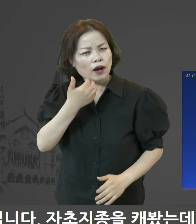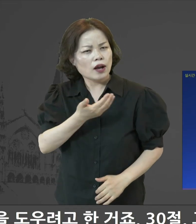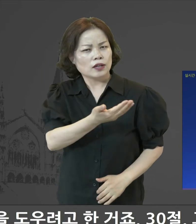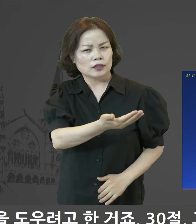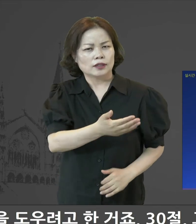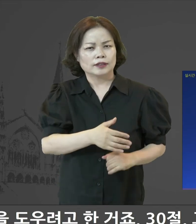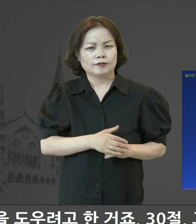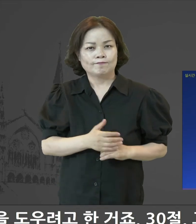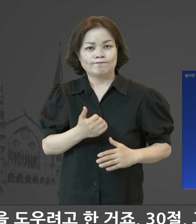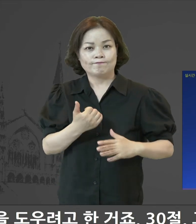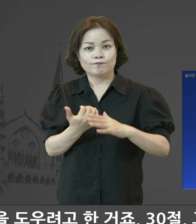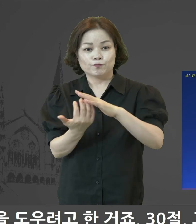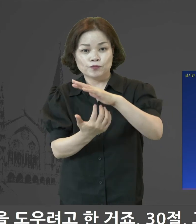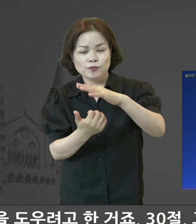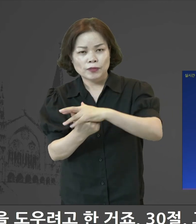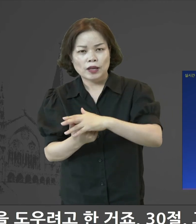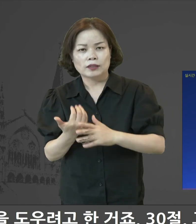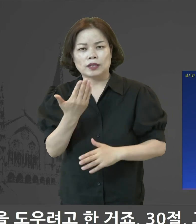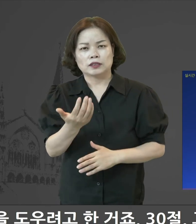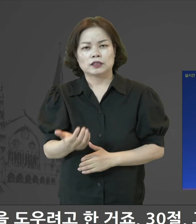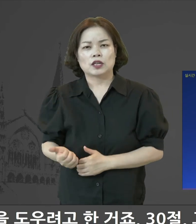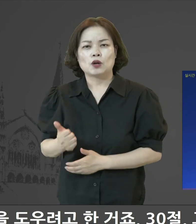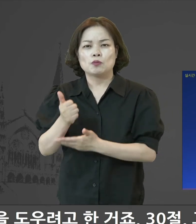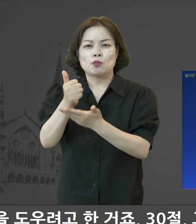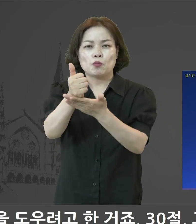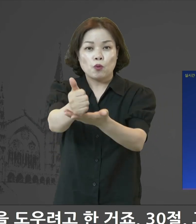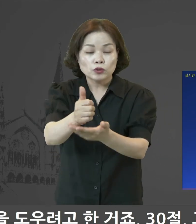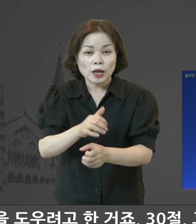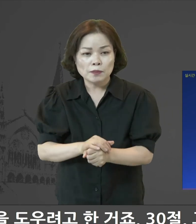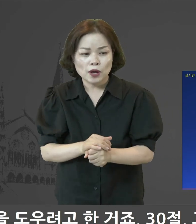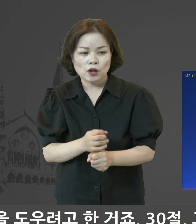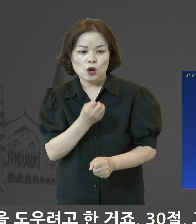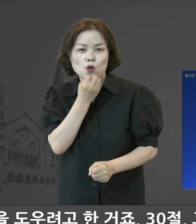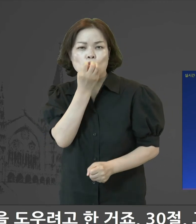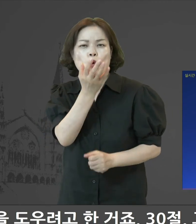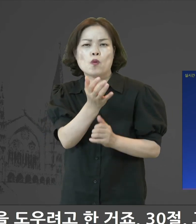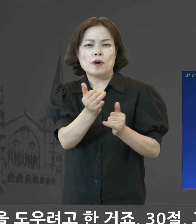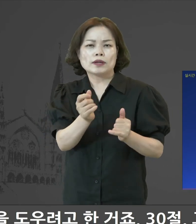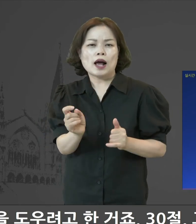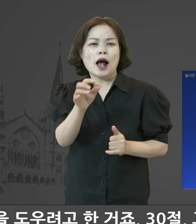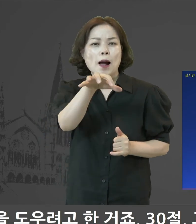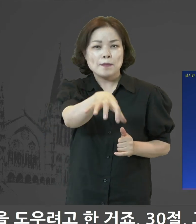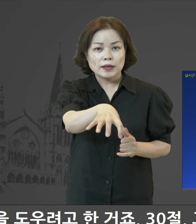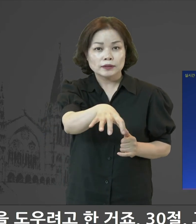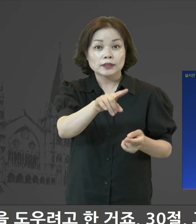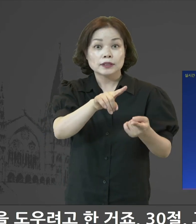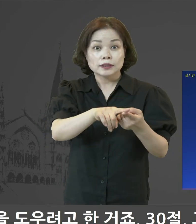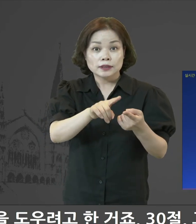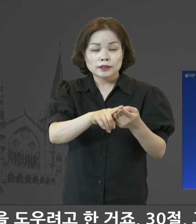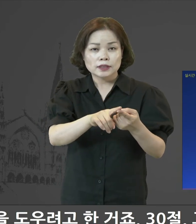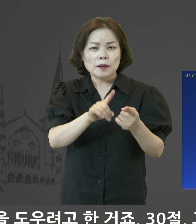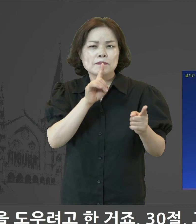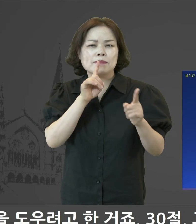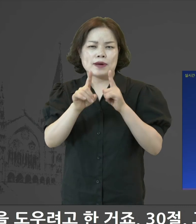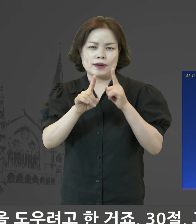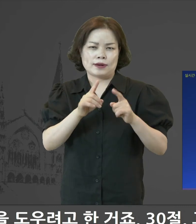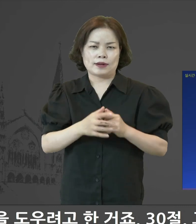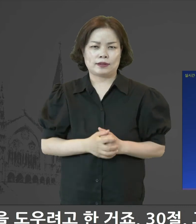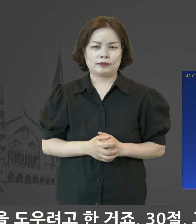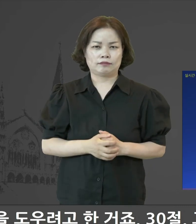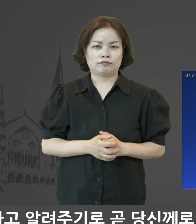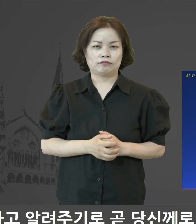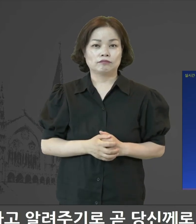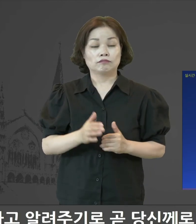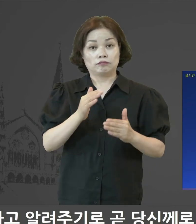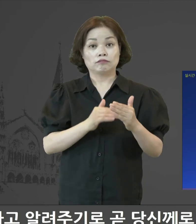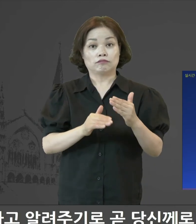알려주기로 곧 당신께로 보내며 또 고발하는 사람도 당신 앞에서 그에 대하여 말하라 하였나이다. 나름